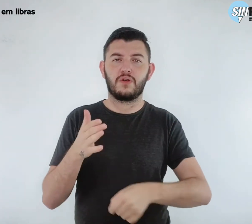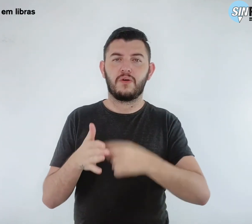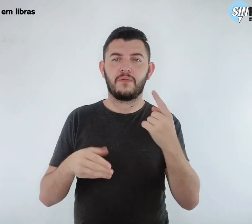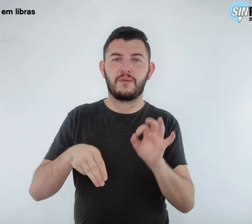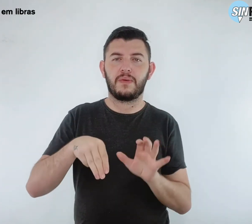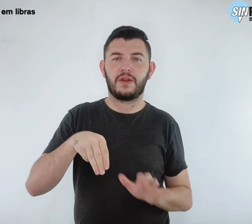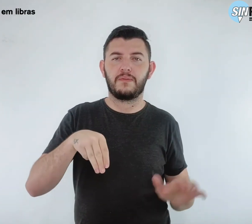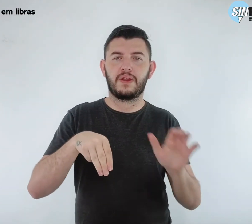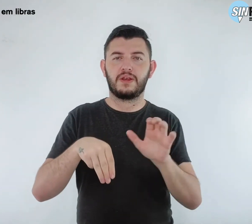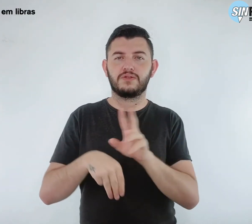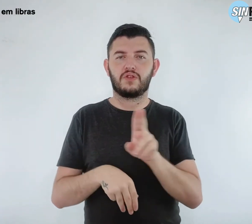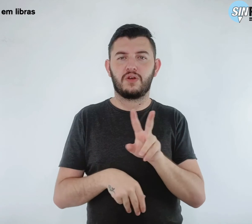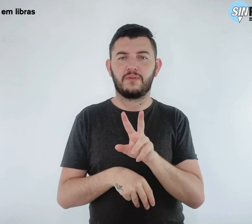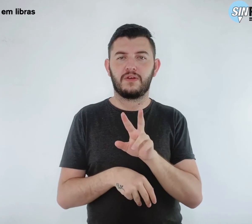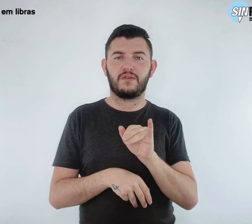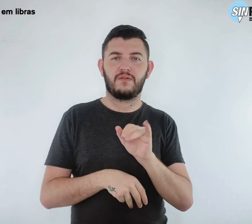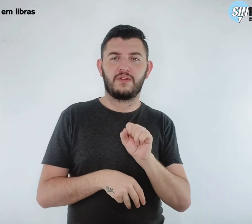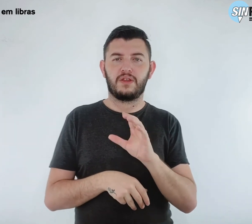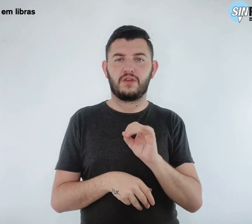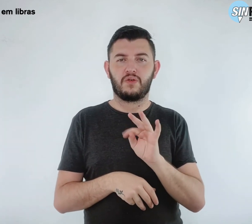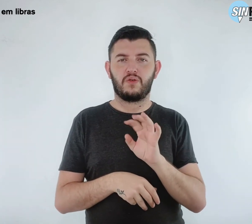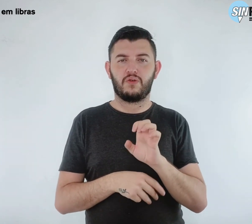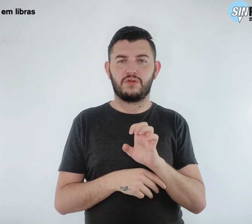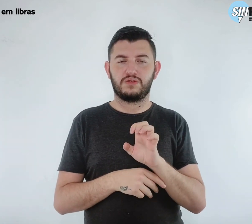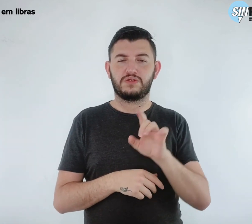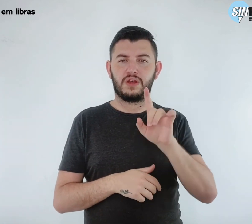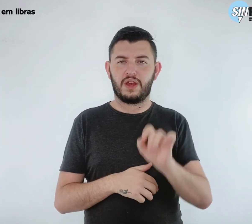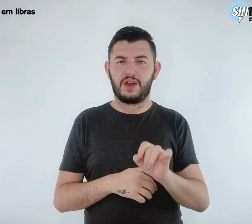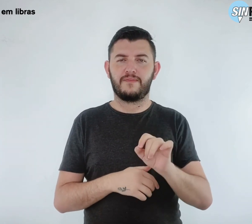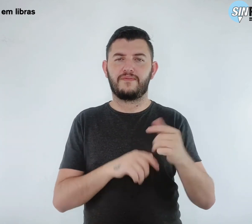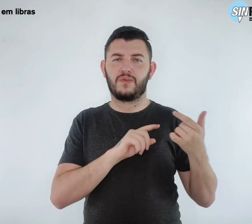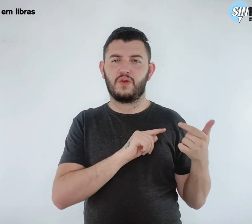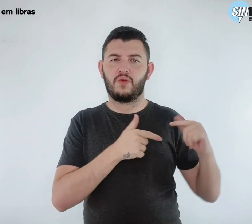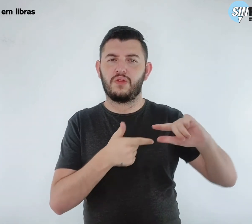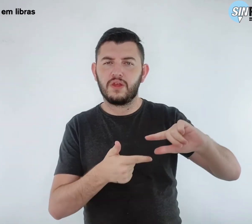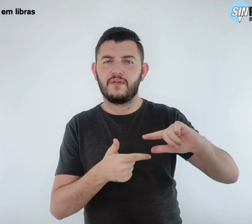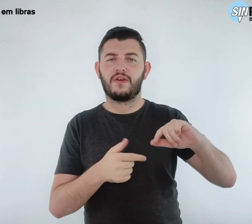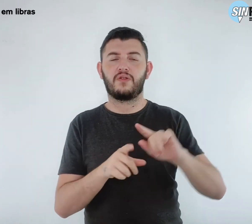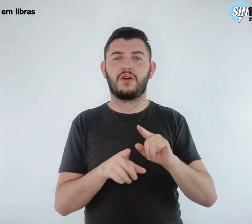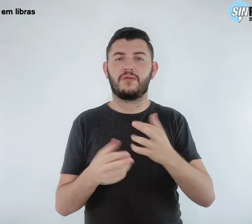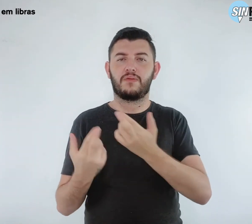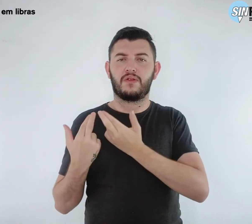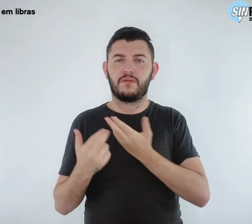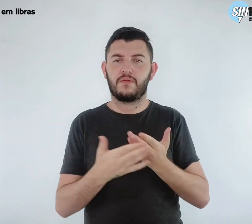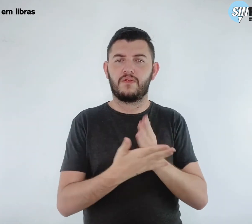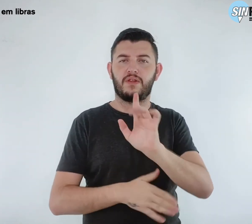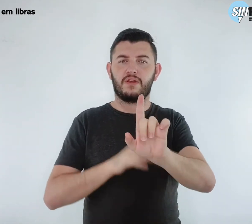o primeiro-ministro conservador responsável pela aprovação da lei do ventre